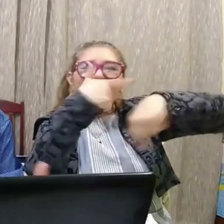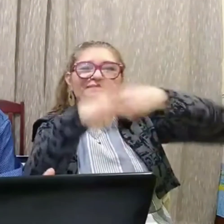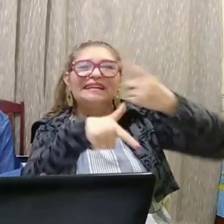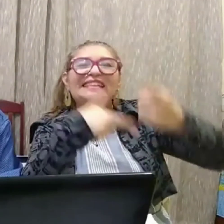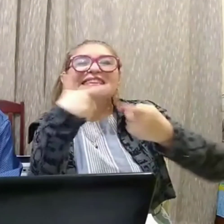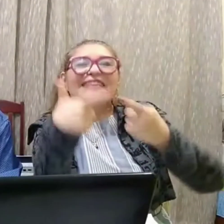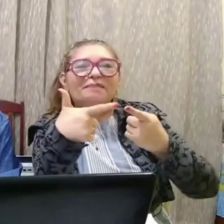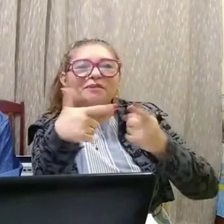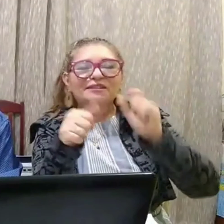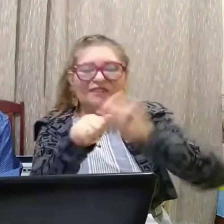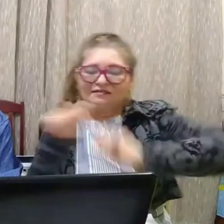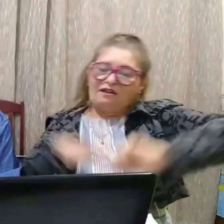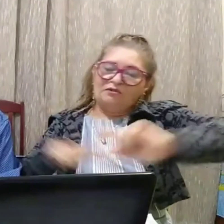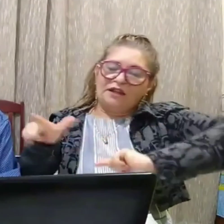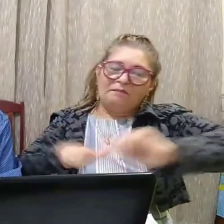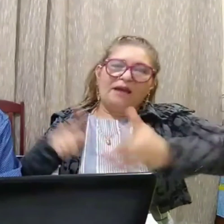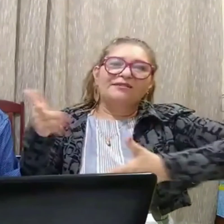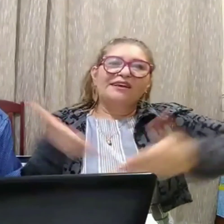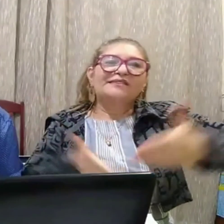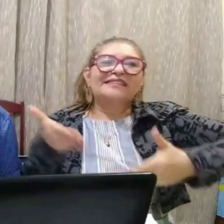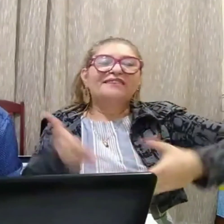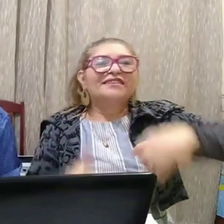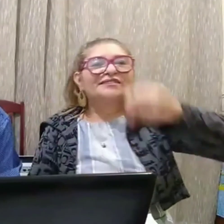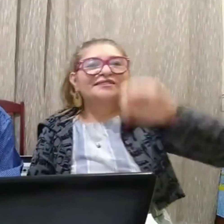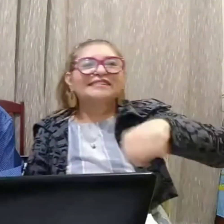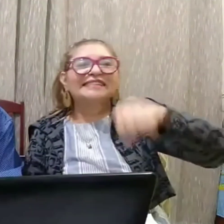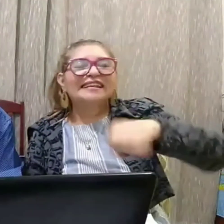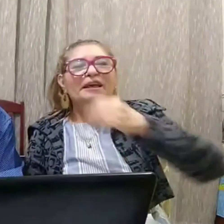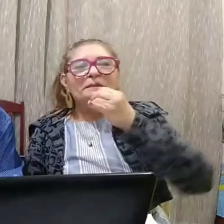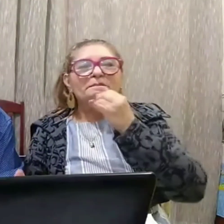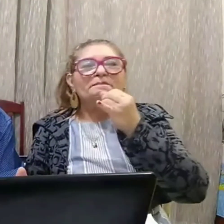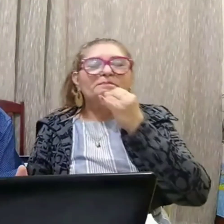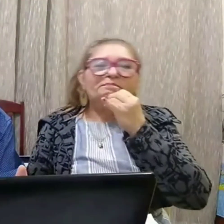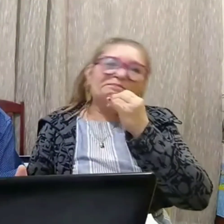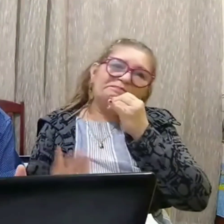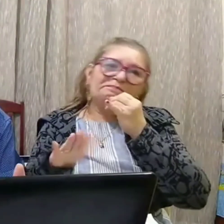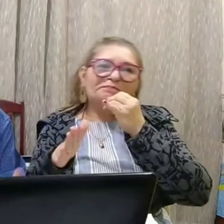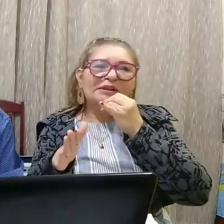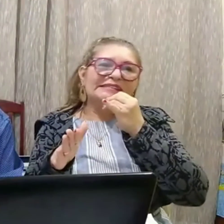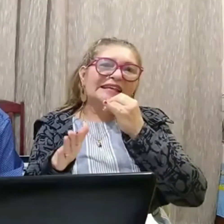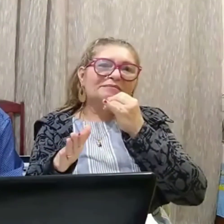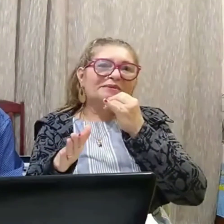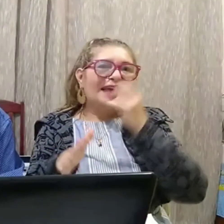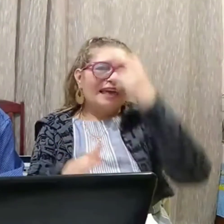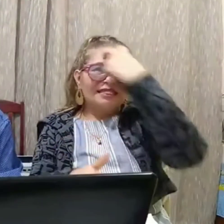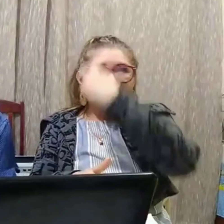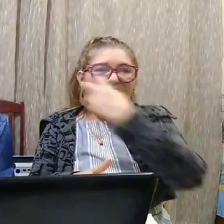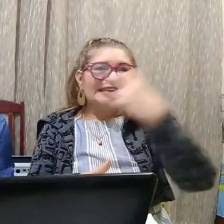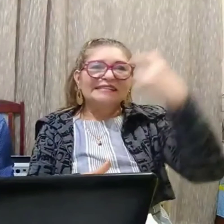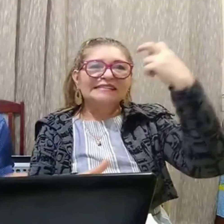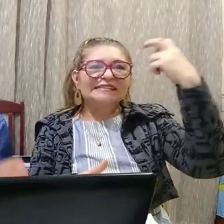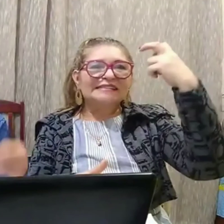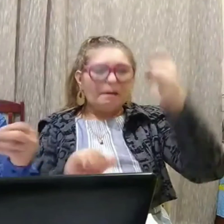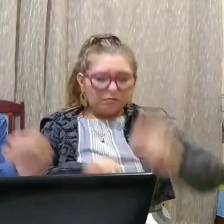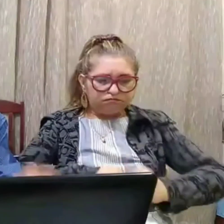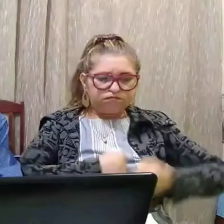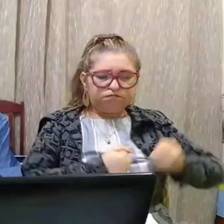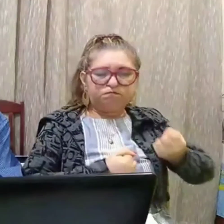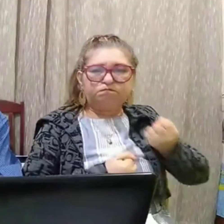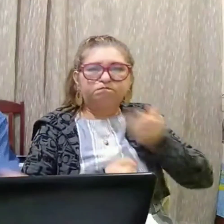que façamos o seu trabalho. Como eu disse anteriormente, não é sábio nos envolvermos demais